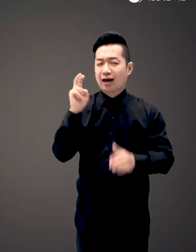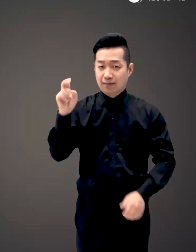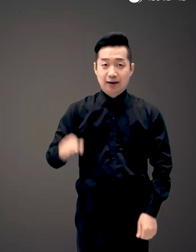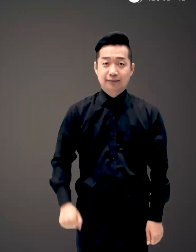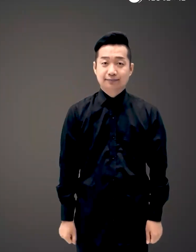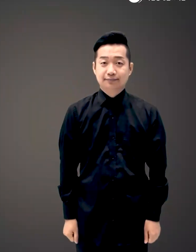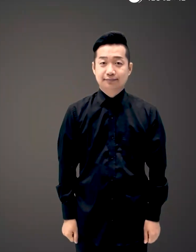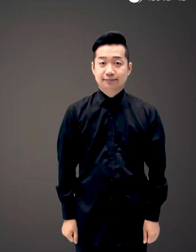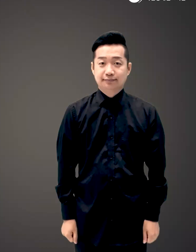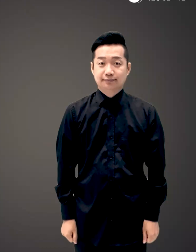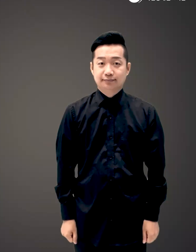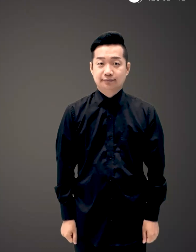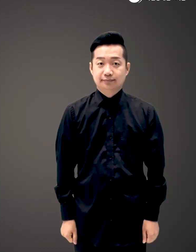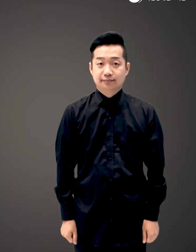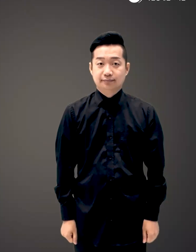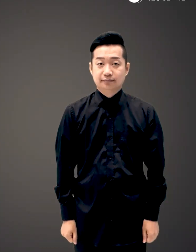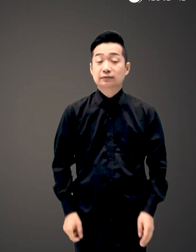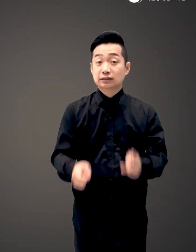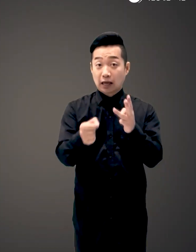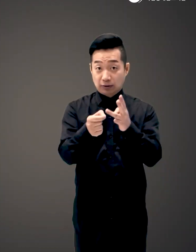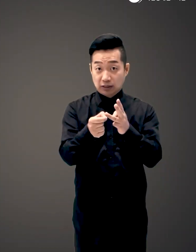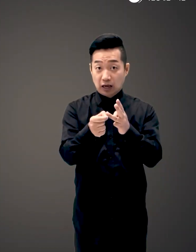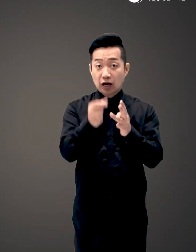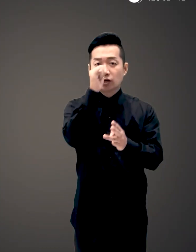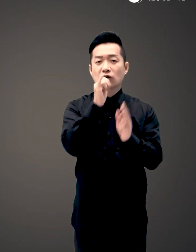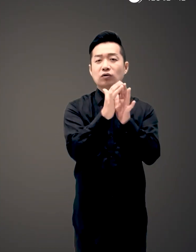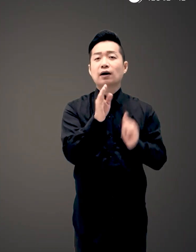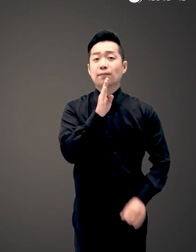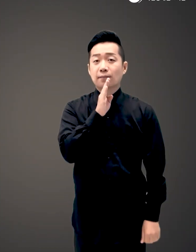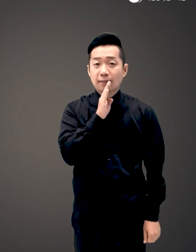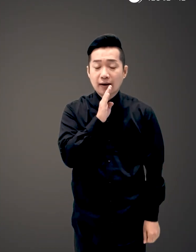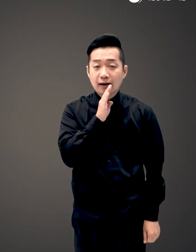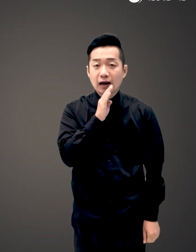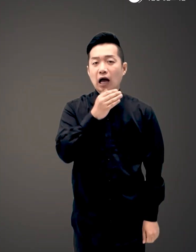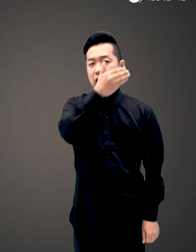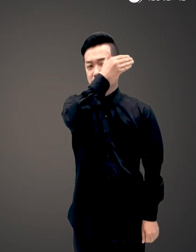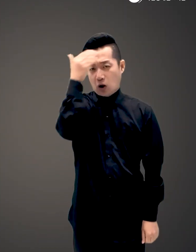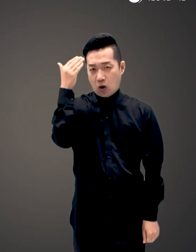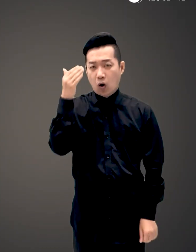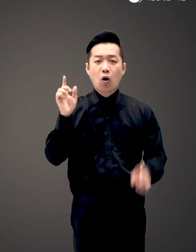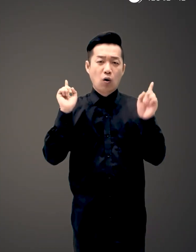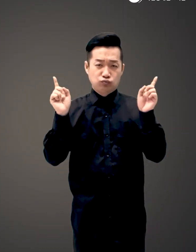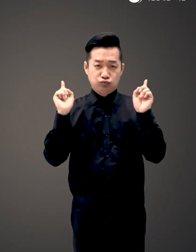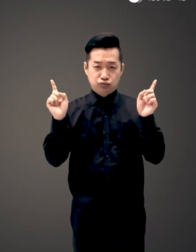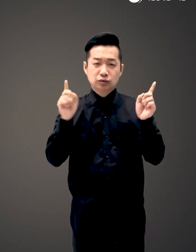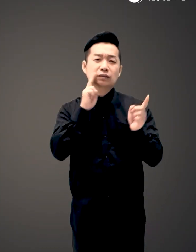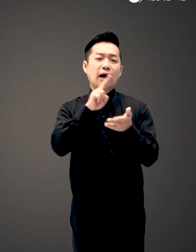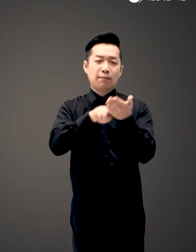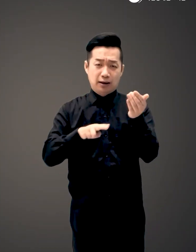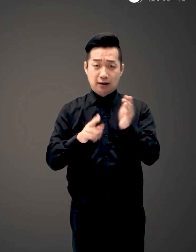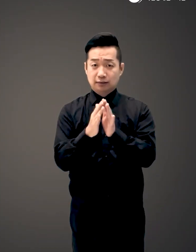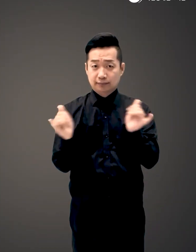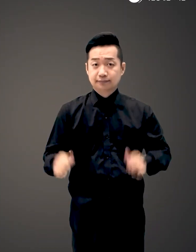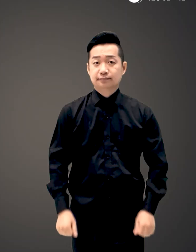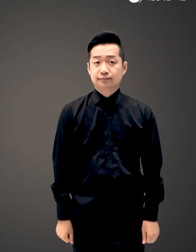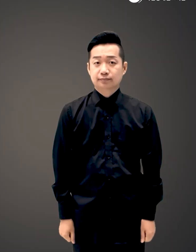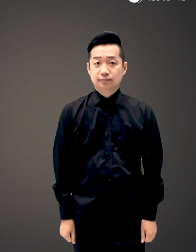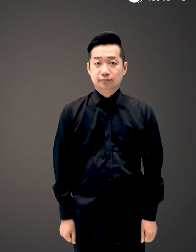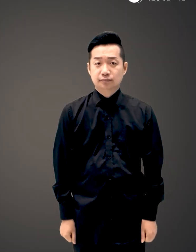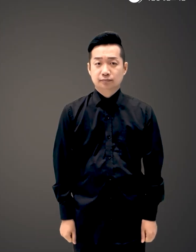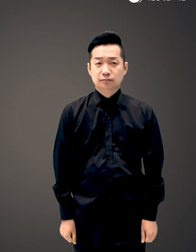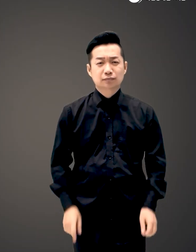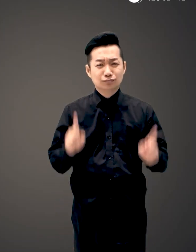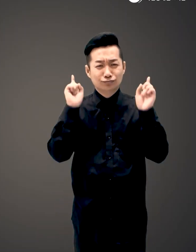대목이었겠죠. 세 번째, 그들은 영웅이지만 청춘이고 무직이며 담배파리입니다.